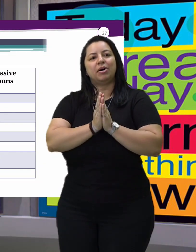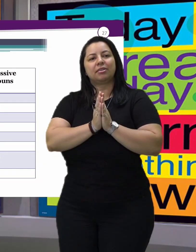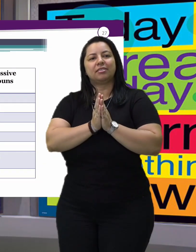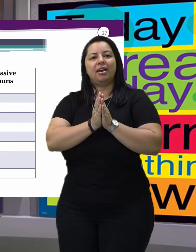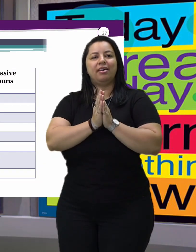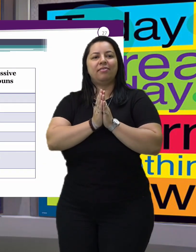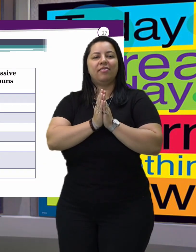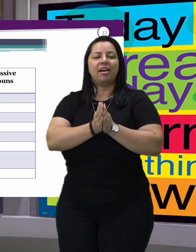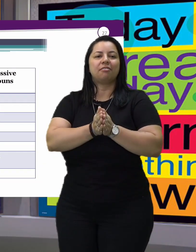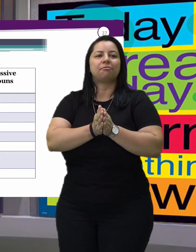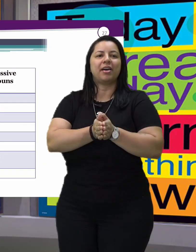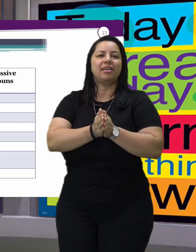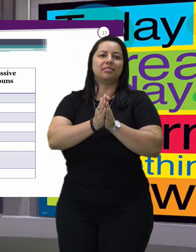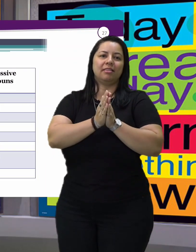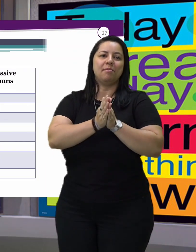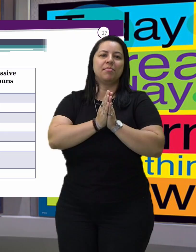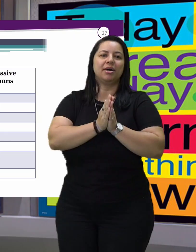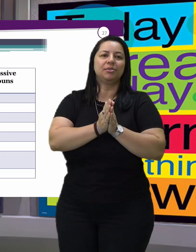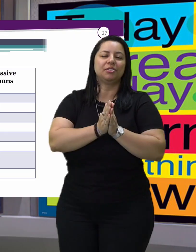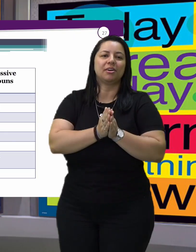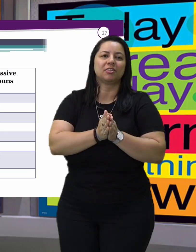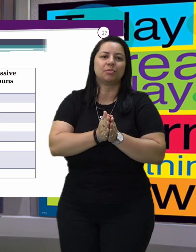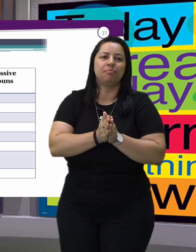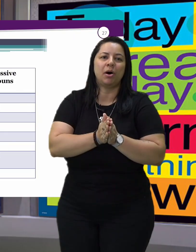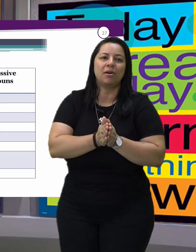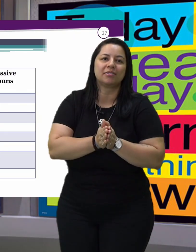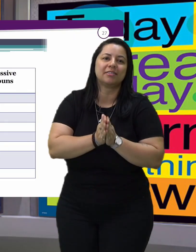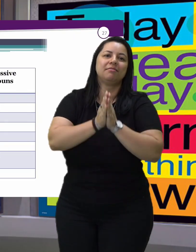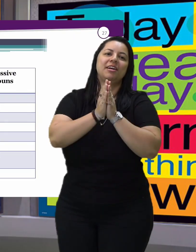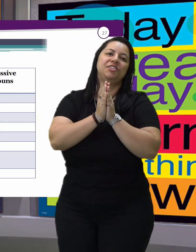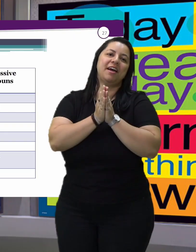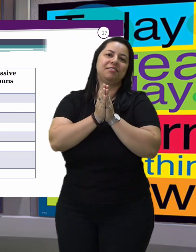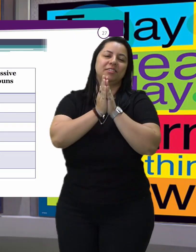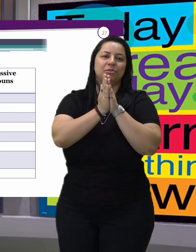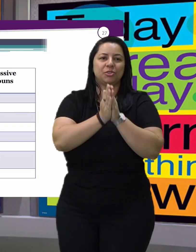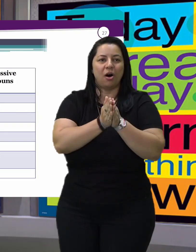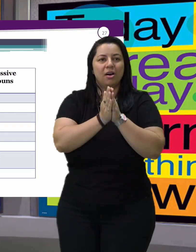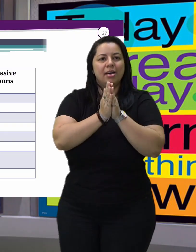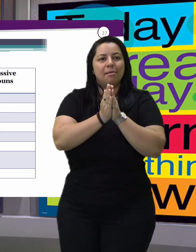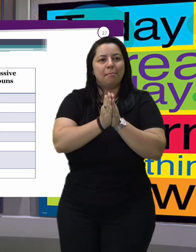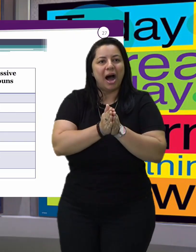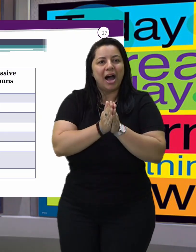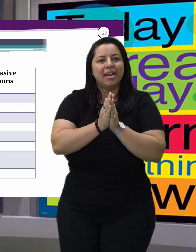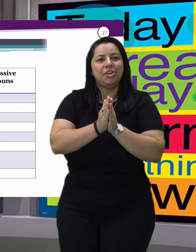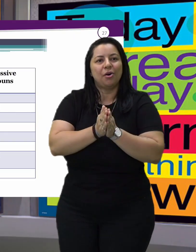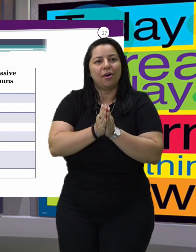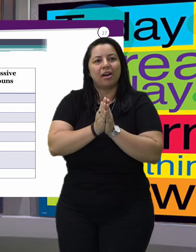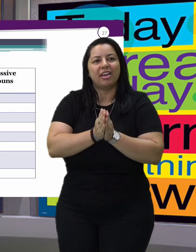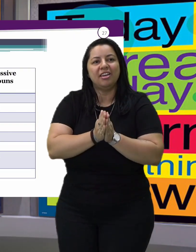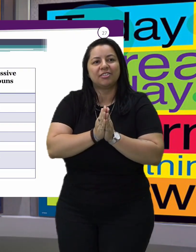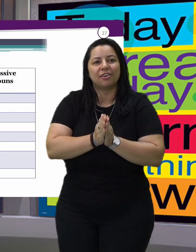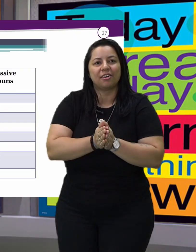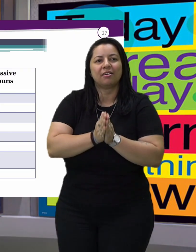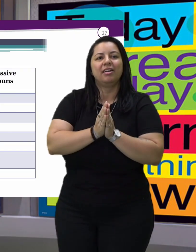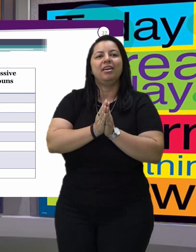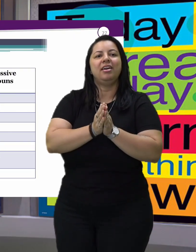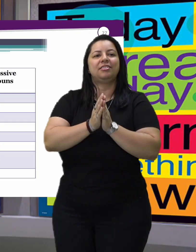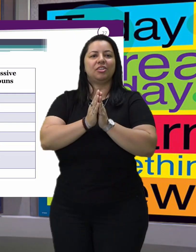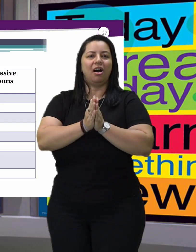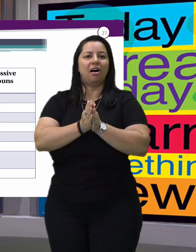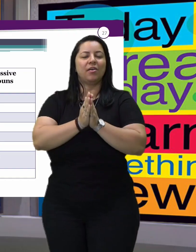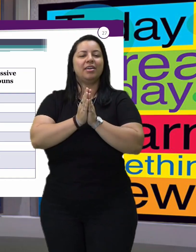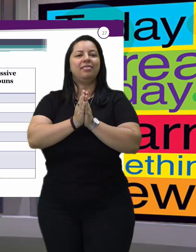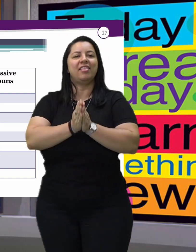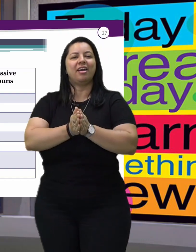our books and their friends. Lembrando que nossos possessive adjectives são só my, your, his, her,